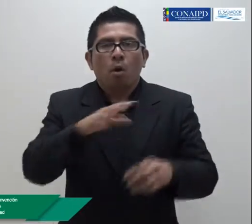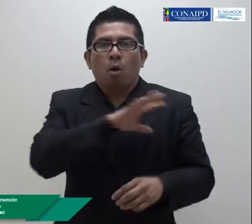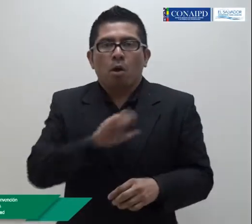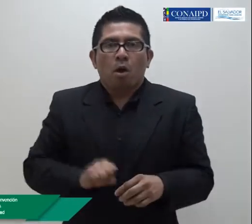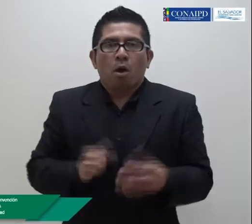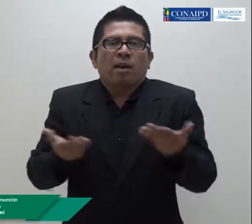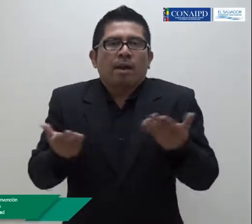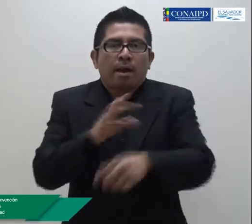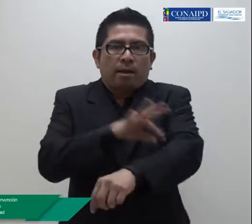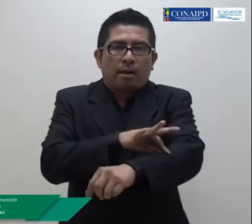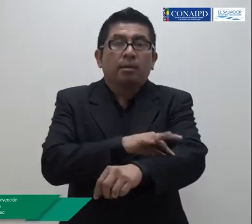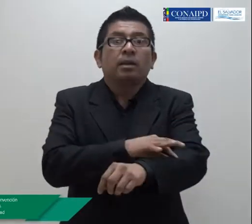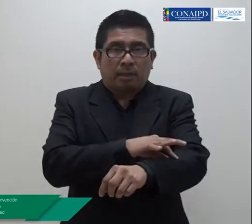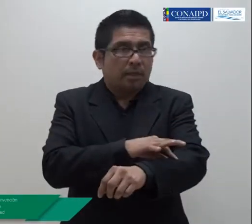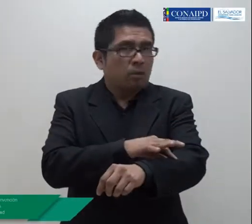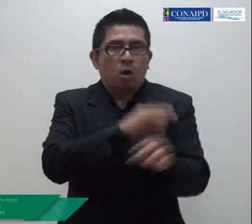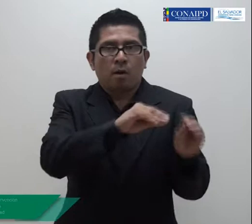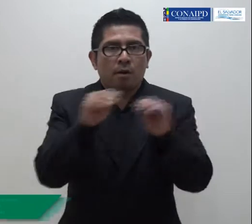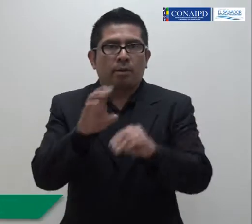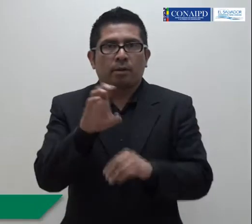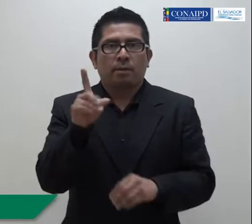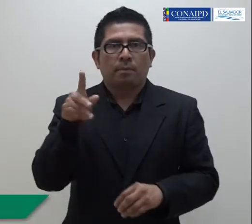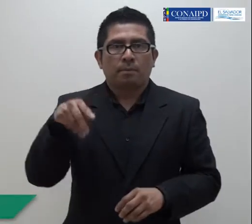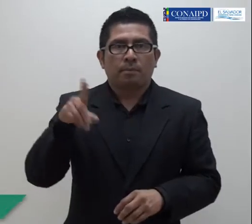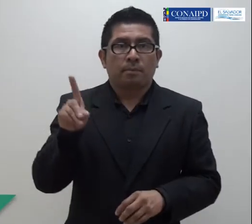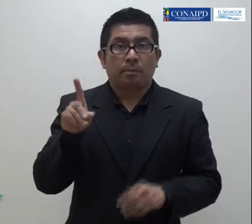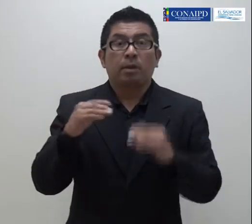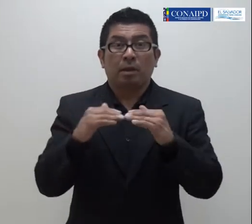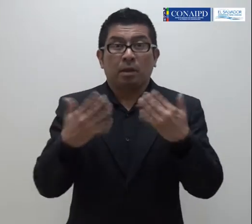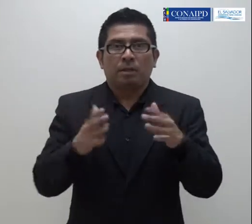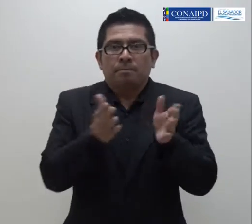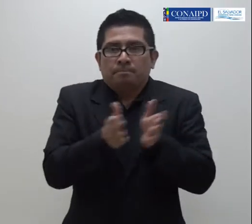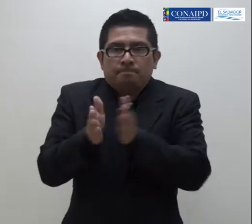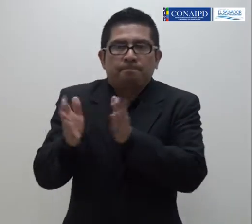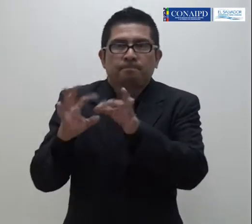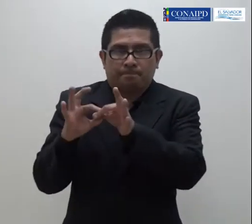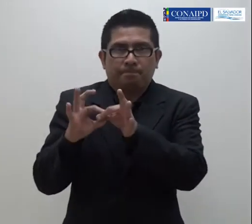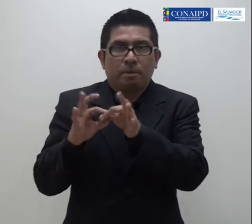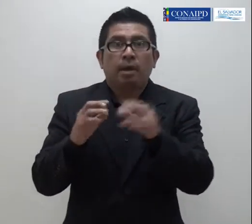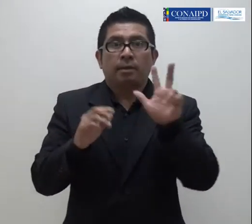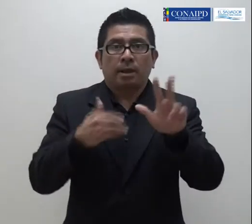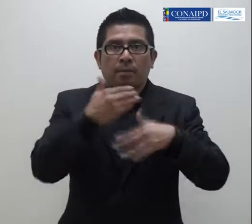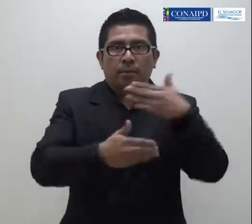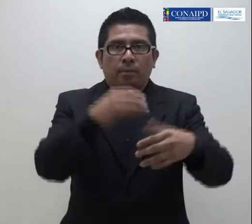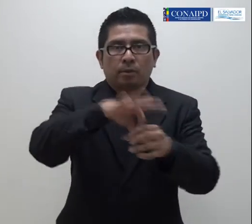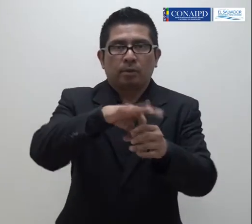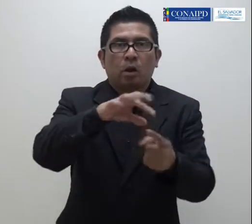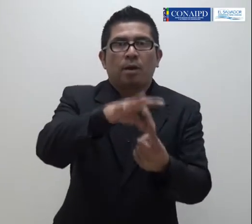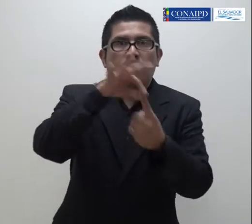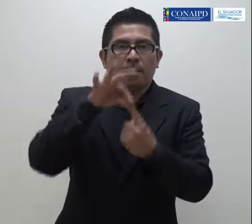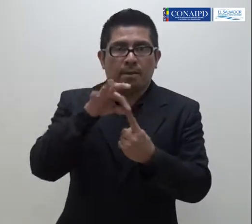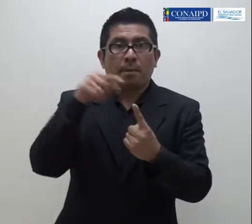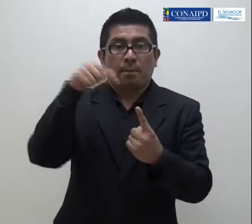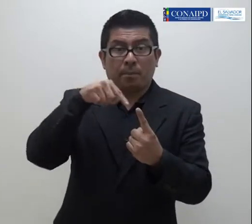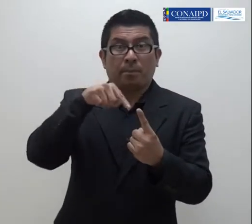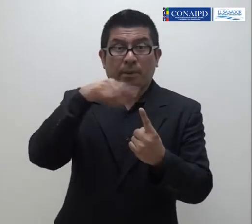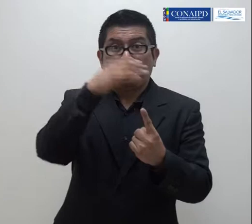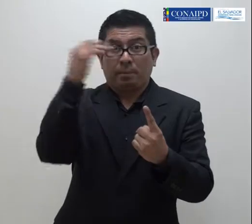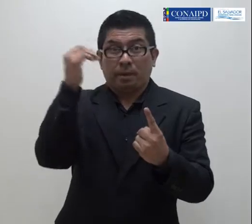al cumplimiento de la Convención, coordinación para el desarrollo de 3 procesos de elección del candidato de país que participó en las elecciones de los miembros